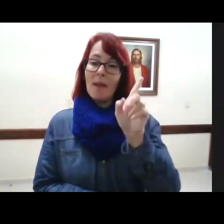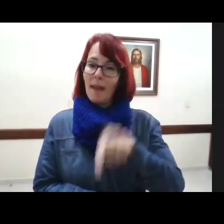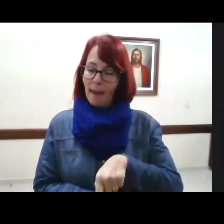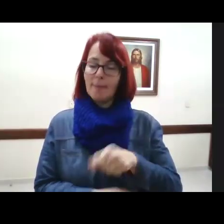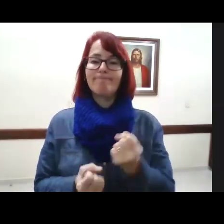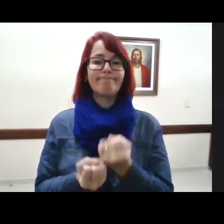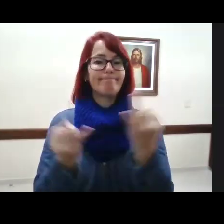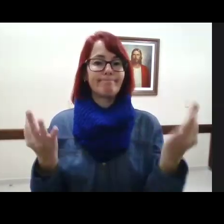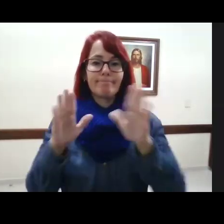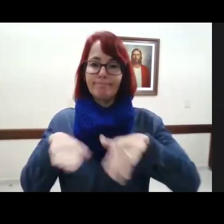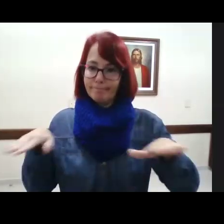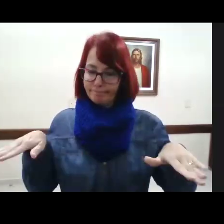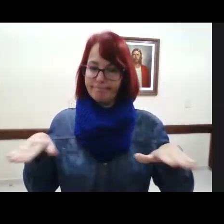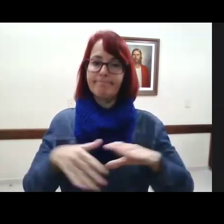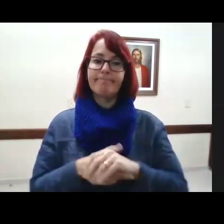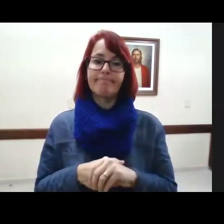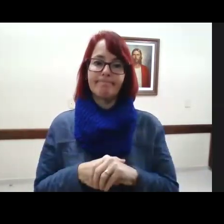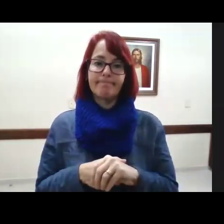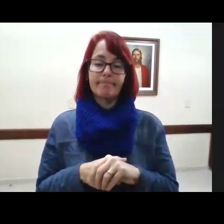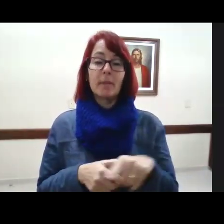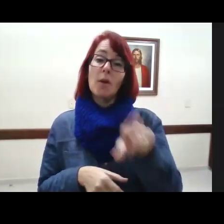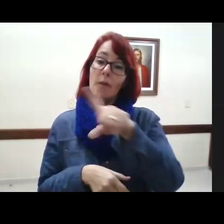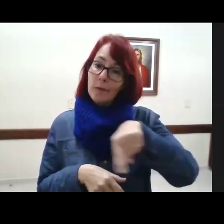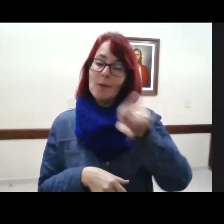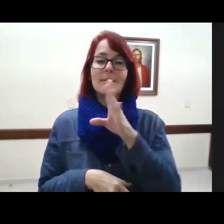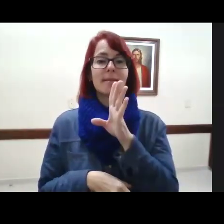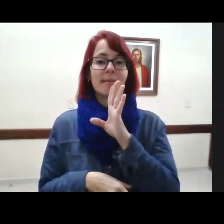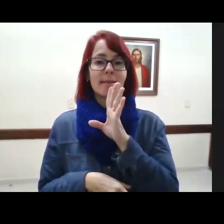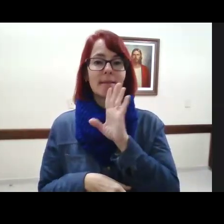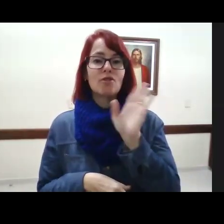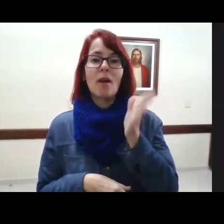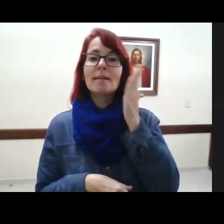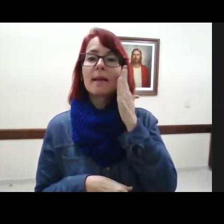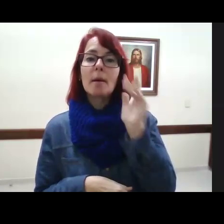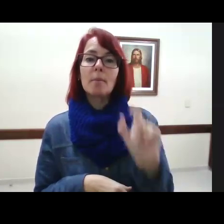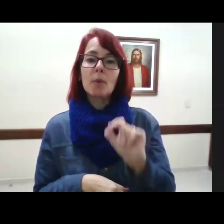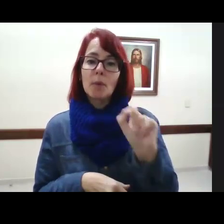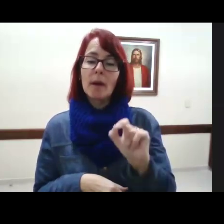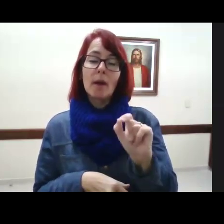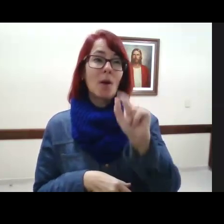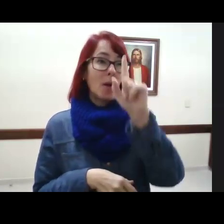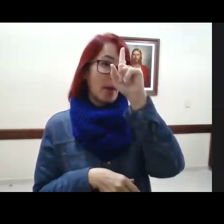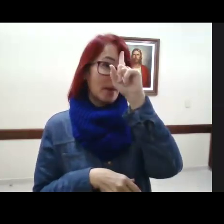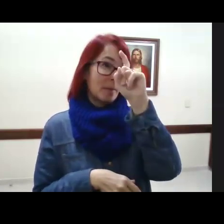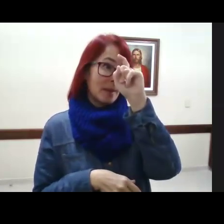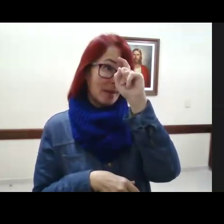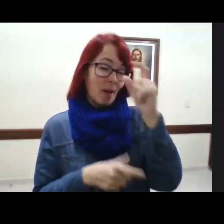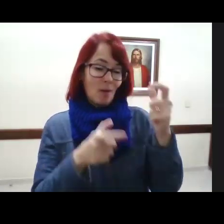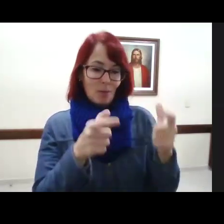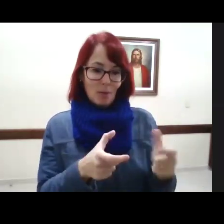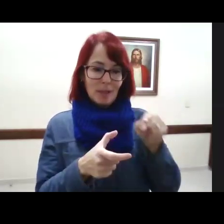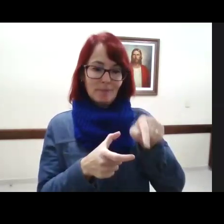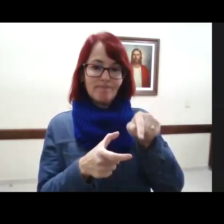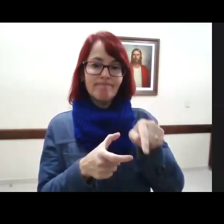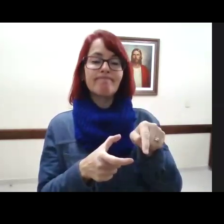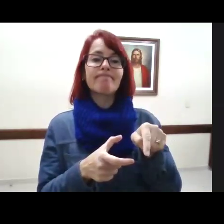É, como é de conhecimento, muitos desses hospitais, eles